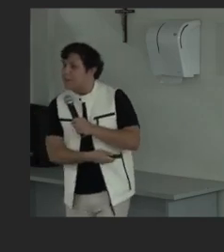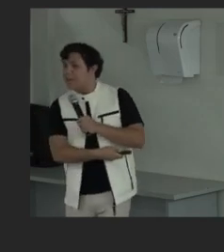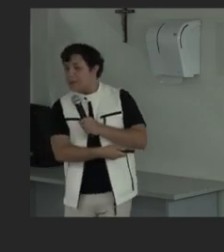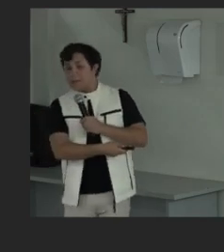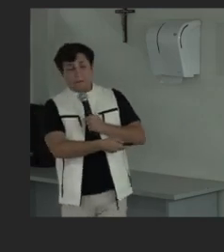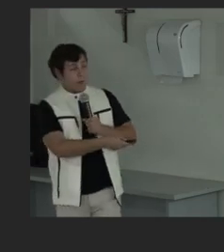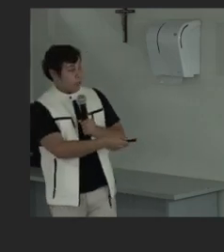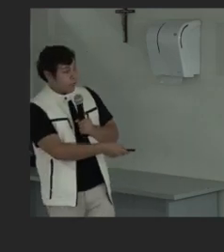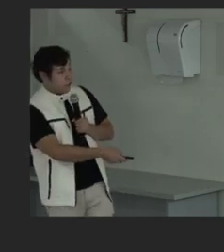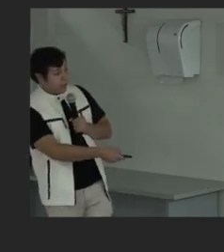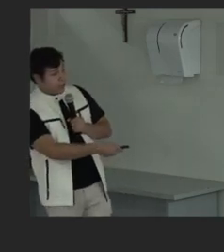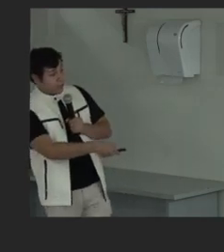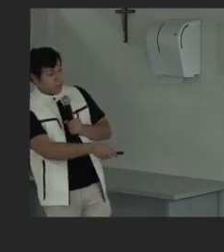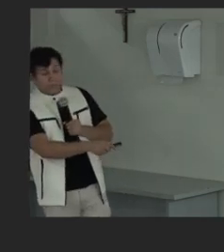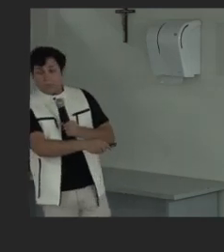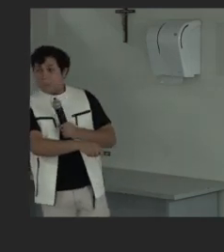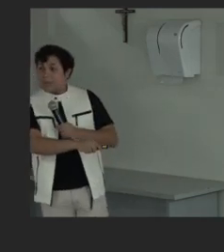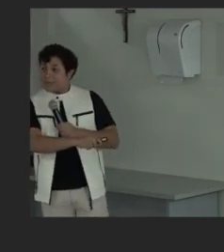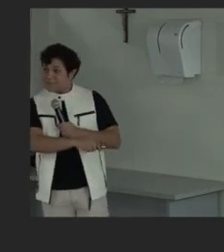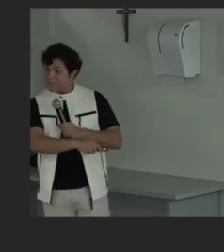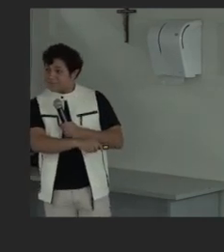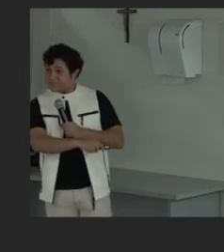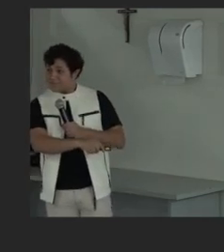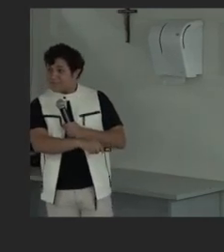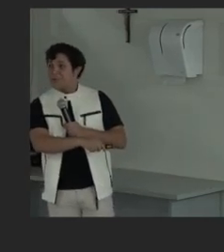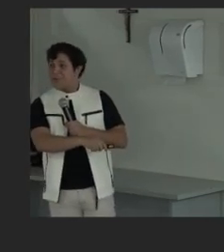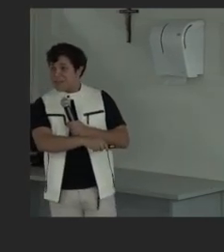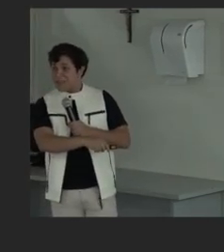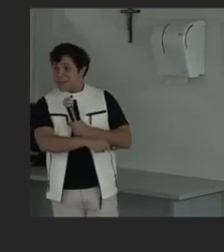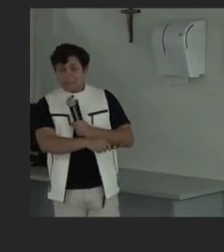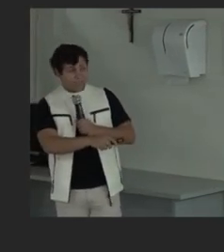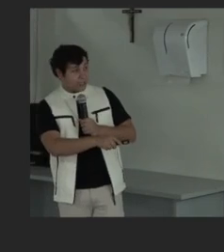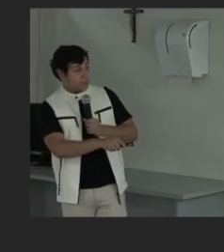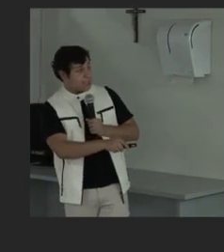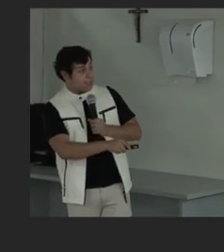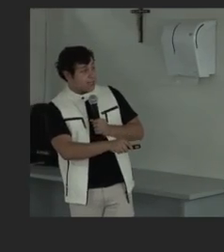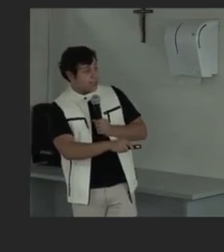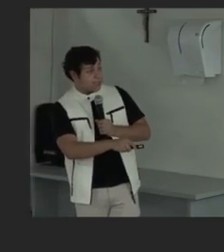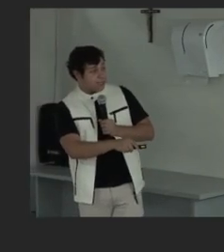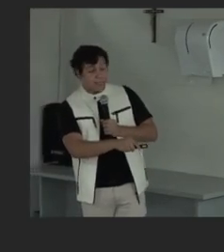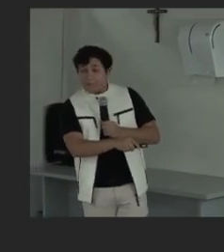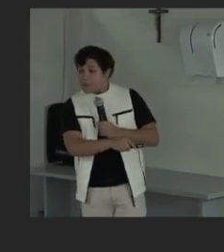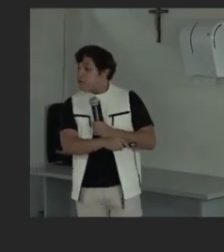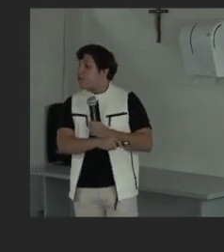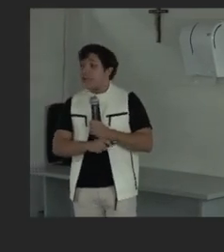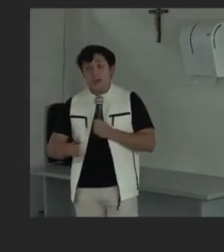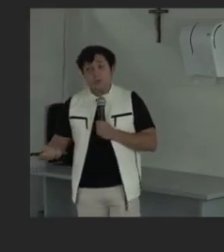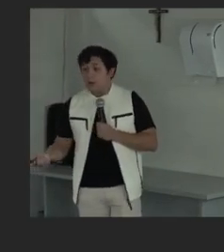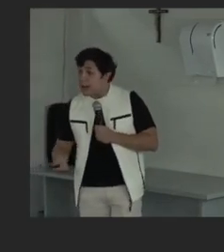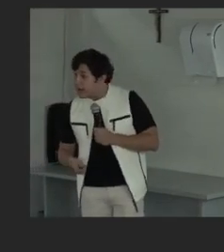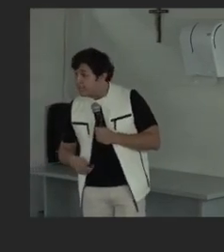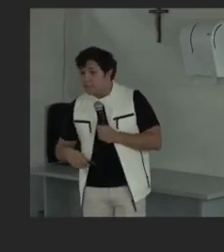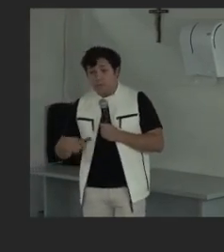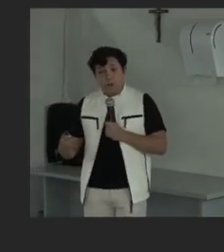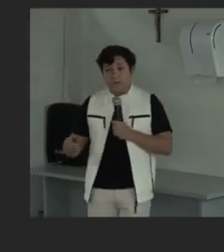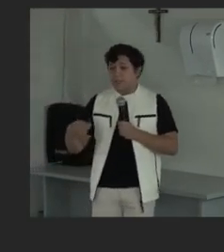aquí, pero con toda la gramática completa. ¿Ok? Si yo quisiera aquí decir que no fui a jugar fútbol el mes